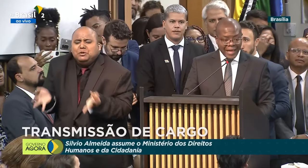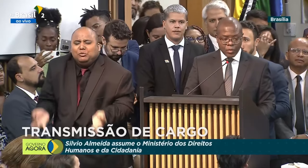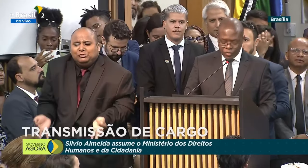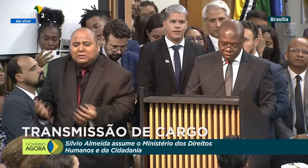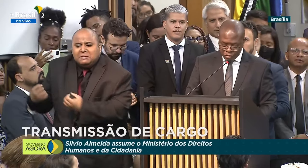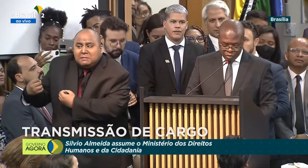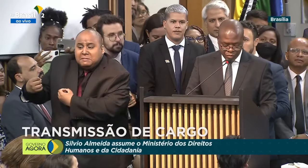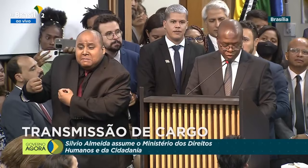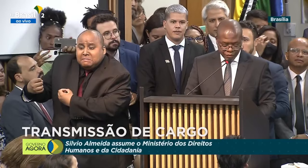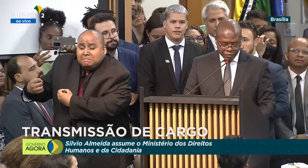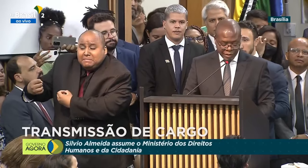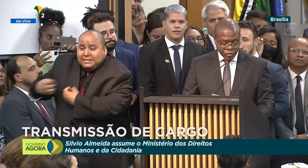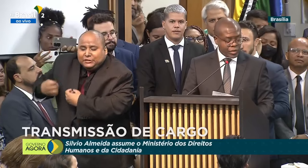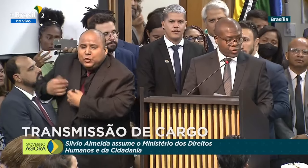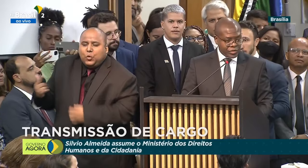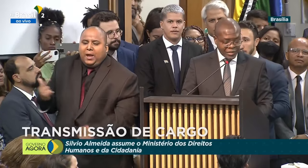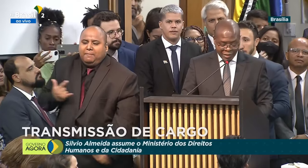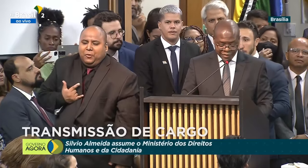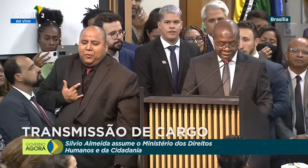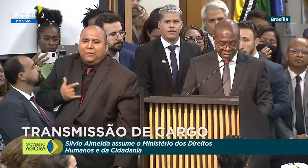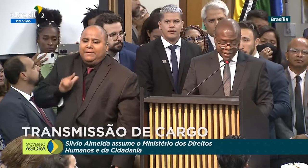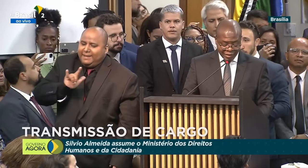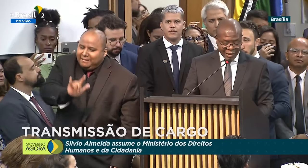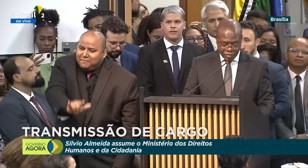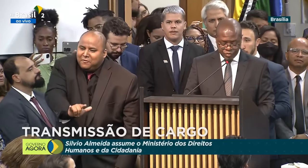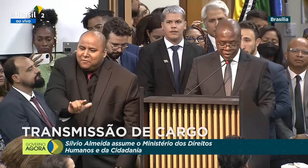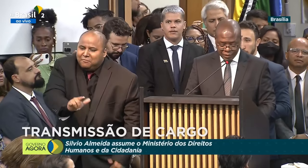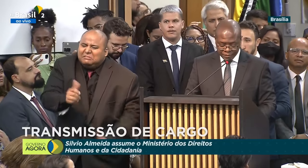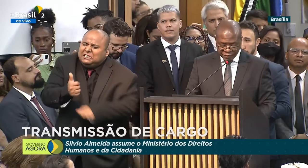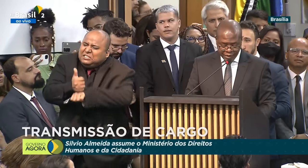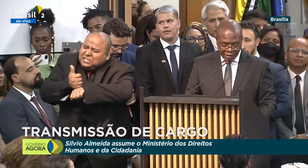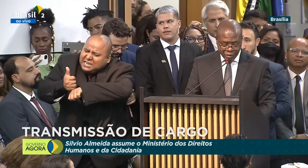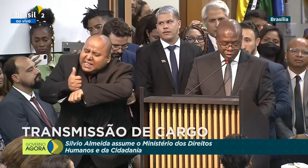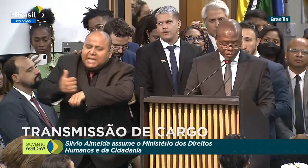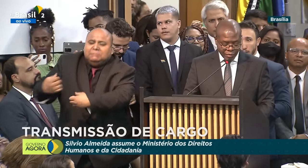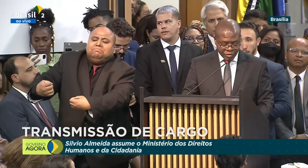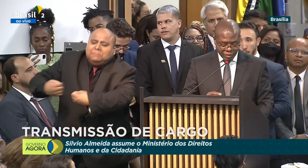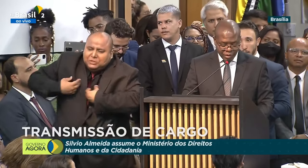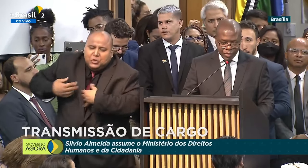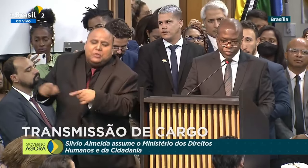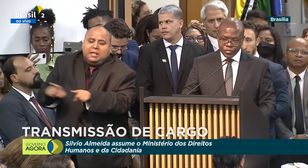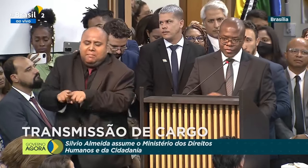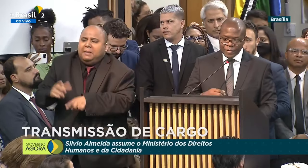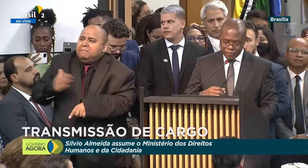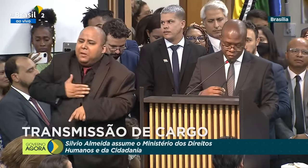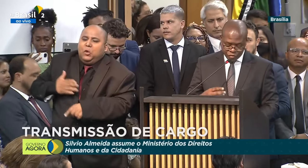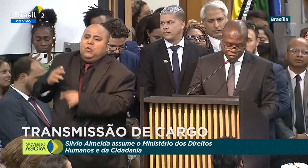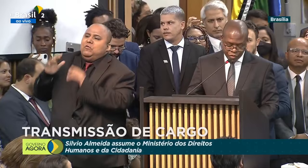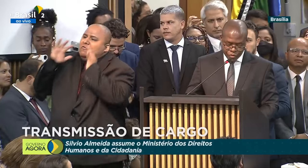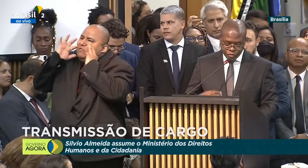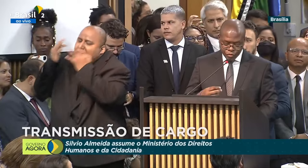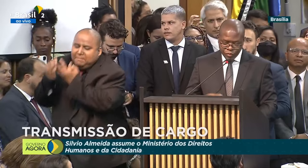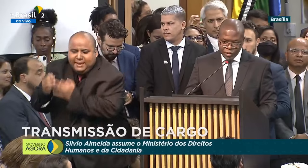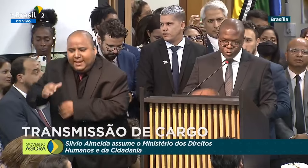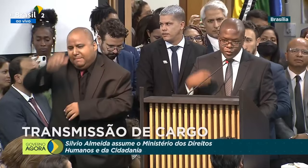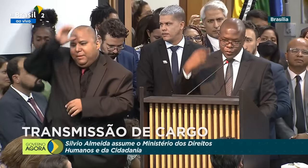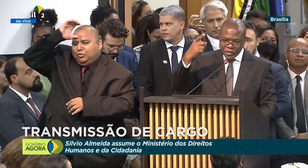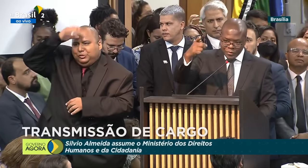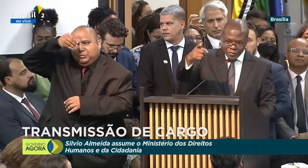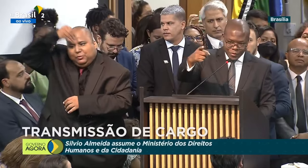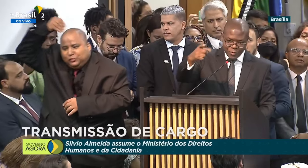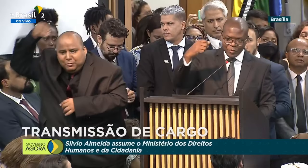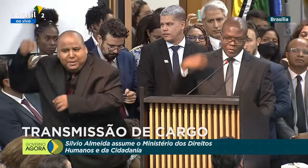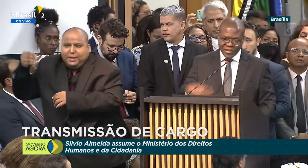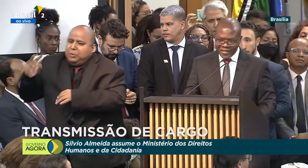ensinar o meu valor do amor das outras cotidianas e da dignidade humana trago Também meus irmãos meus tios meus sobrinhos